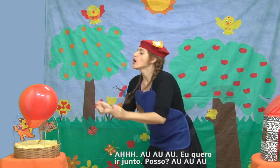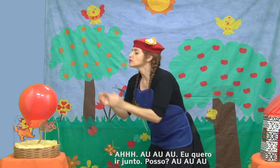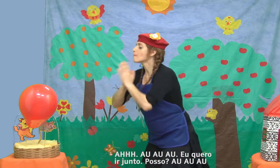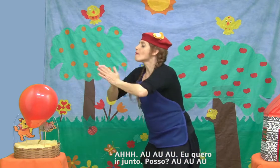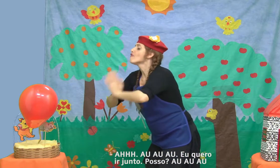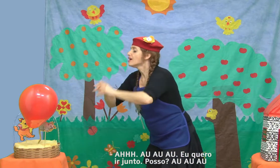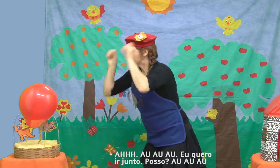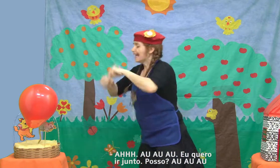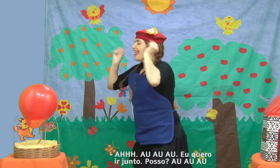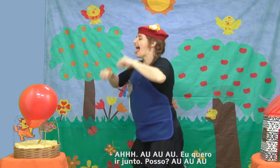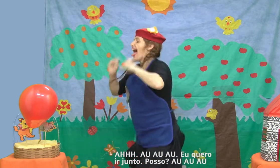proposta